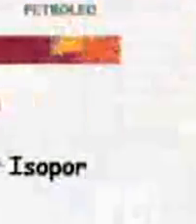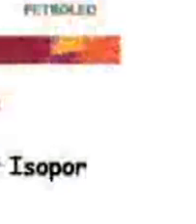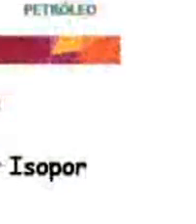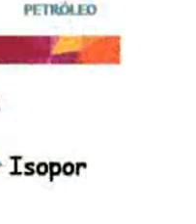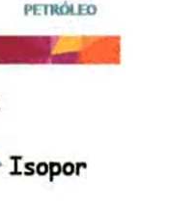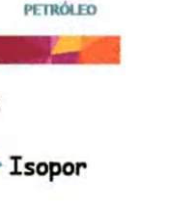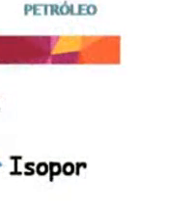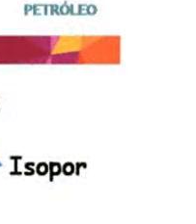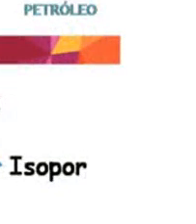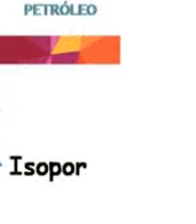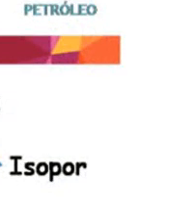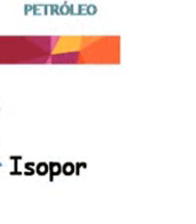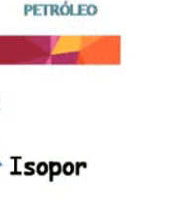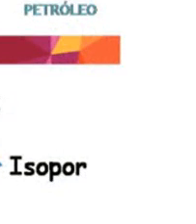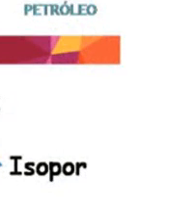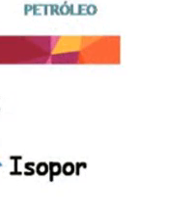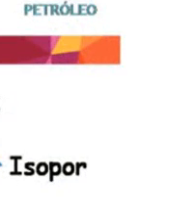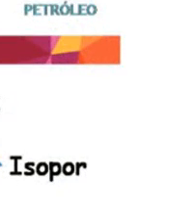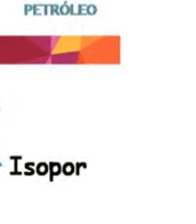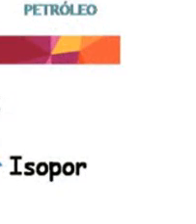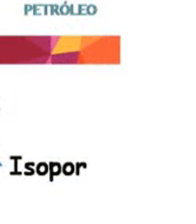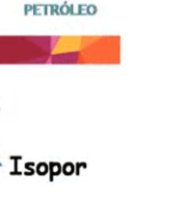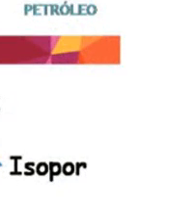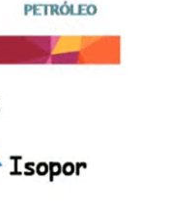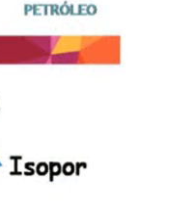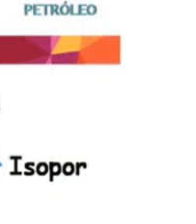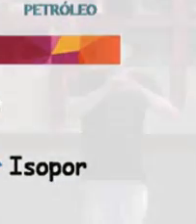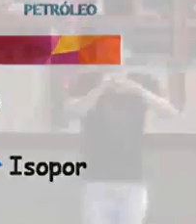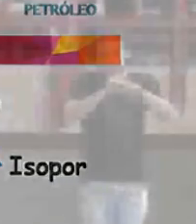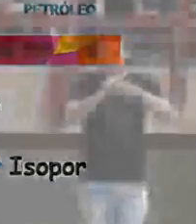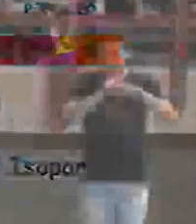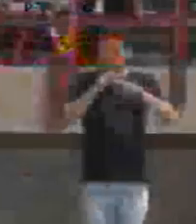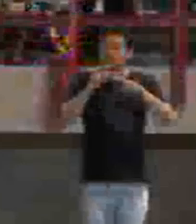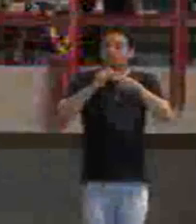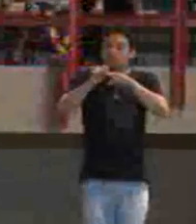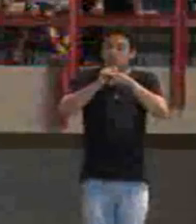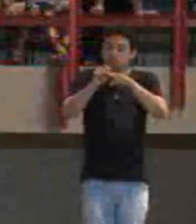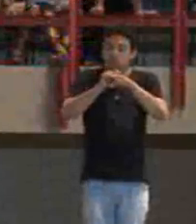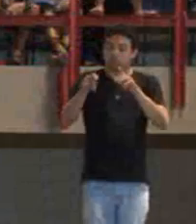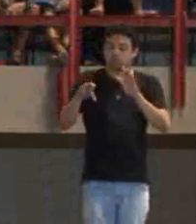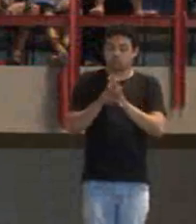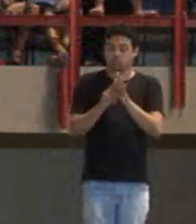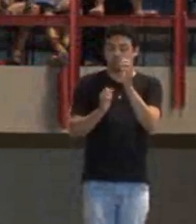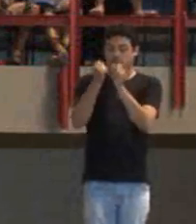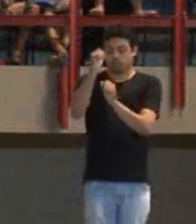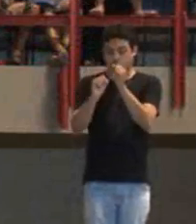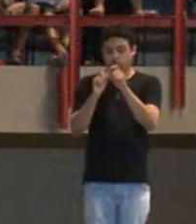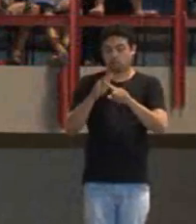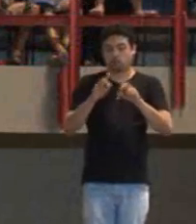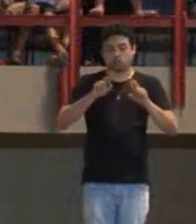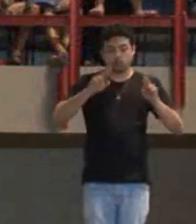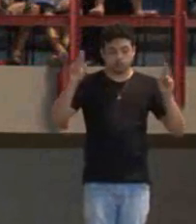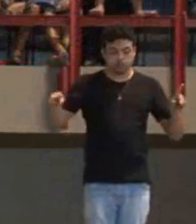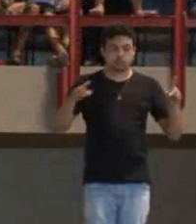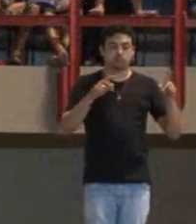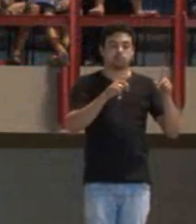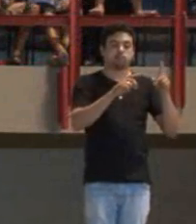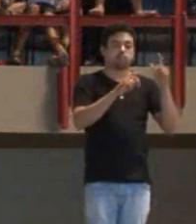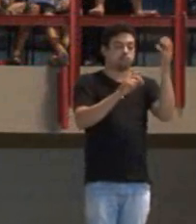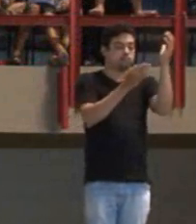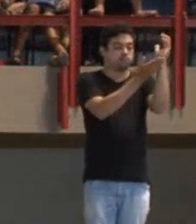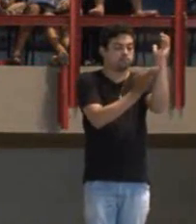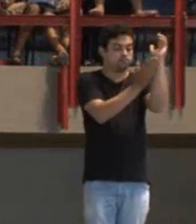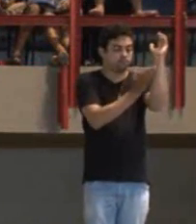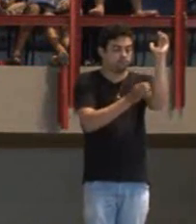A borracha, né, que é a chamada borracha sintética, diferentemente da borracha